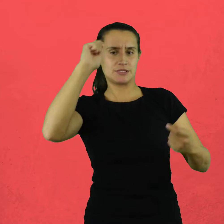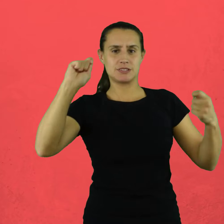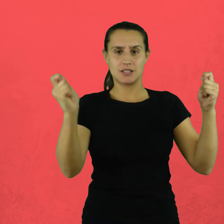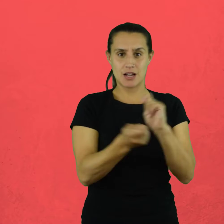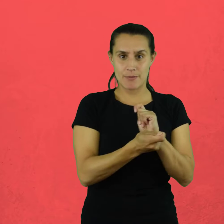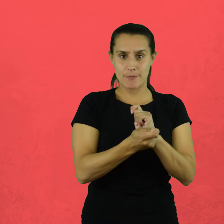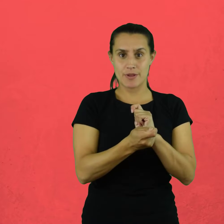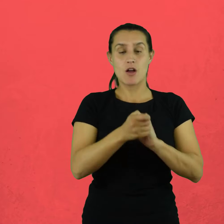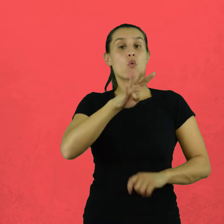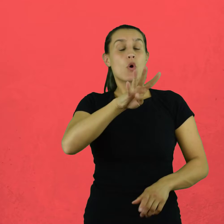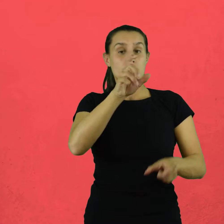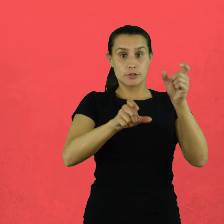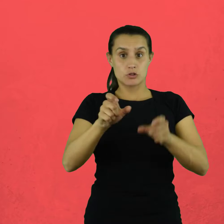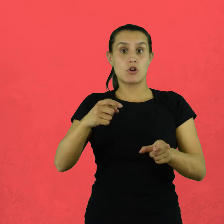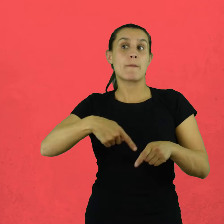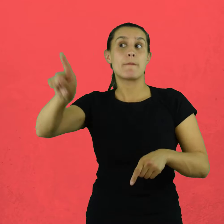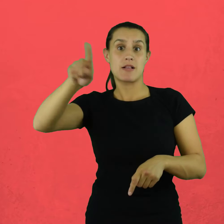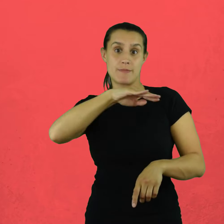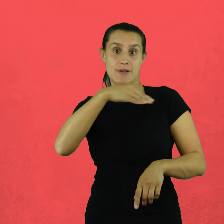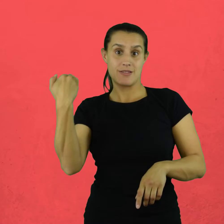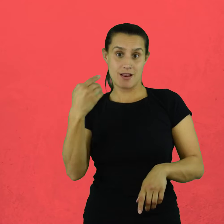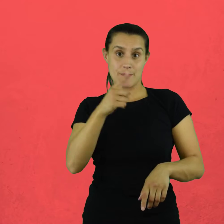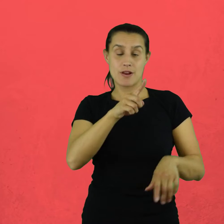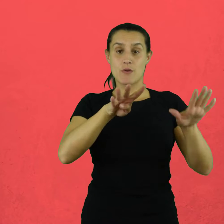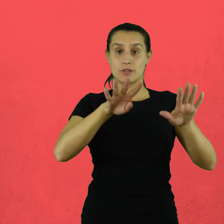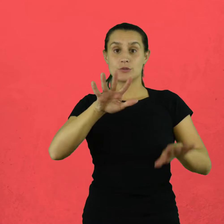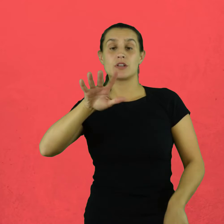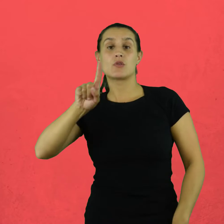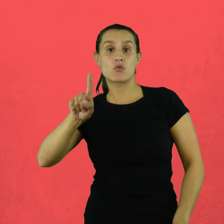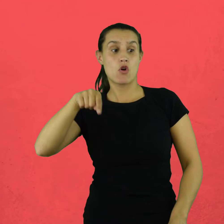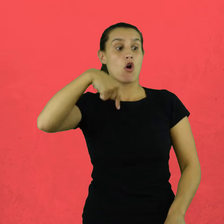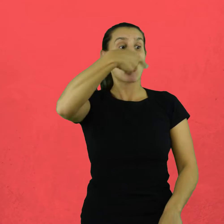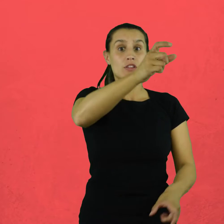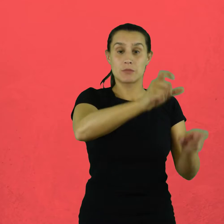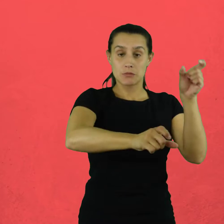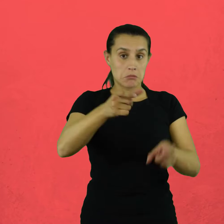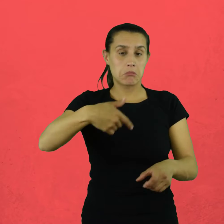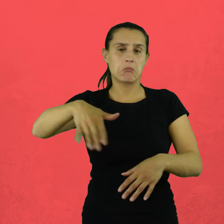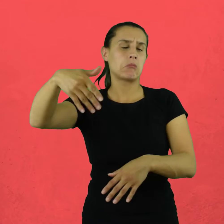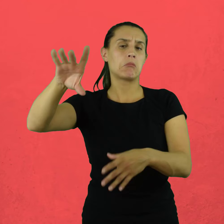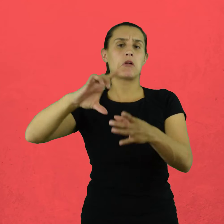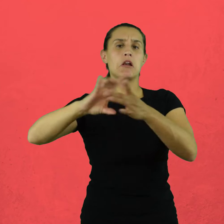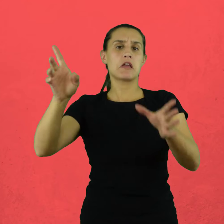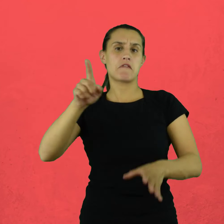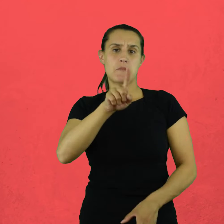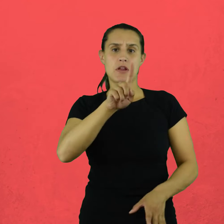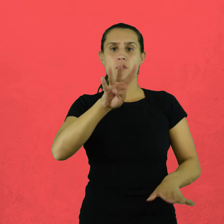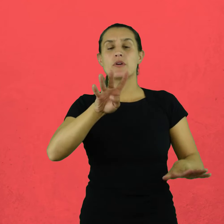en 1951, pero los demás eran libres en 1958.